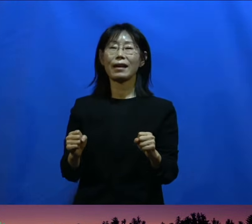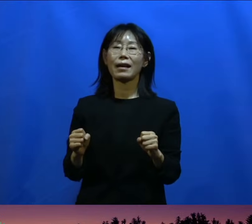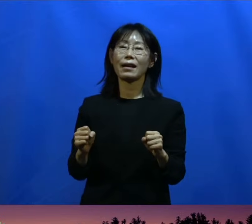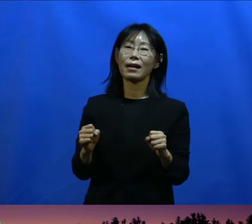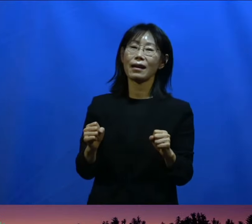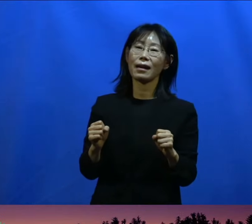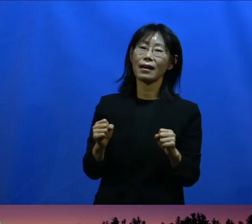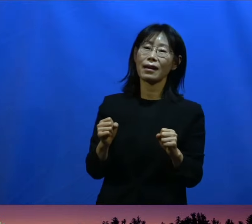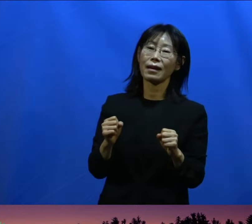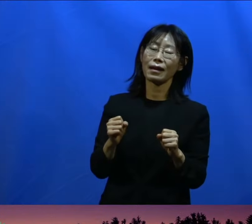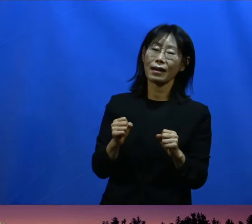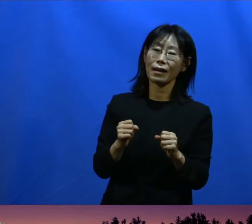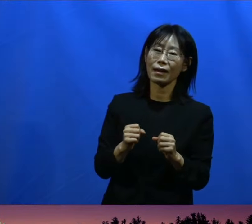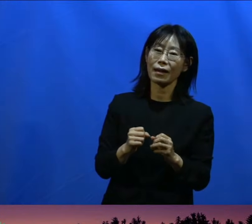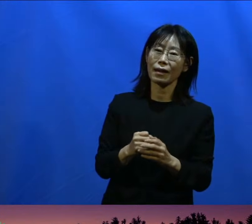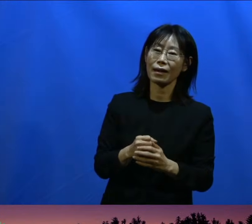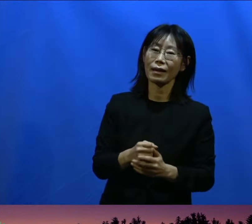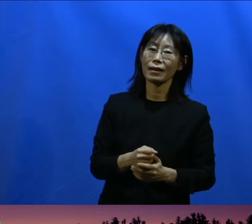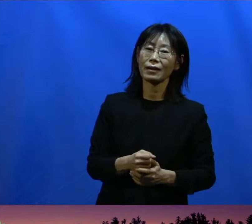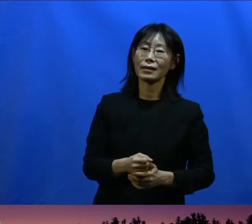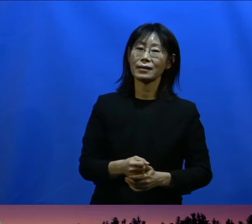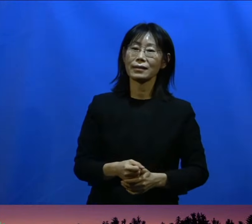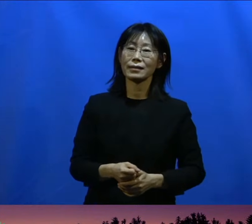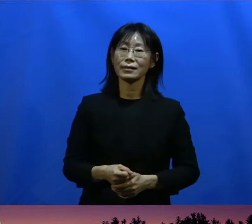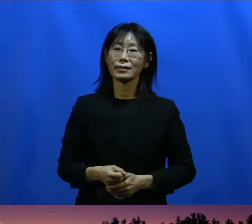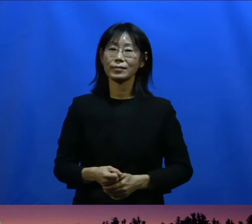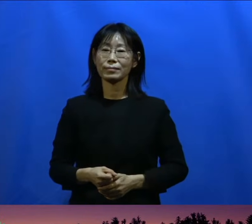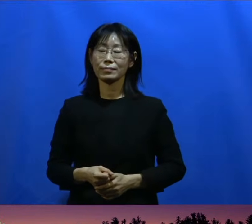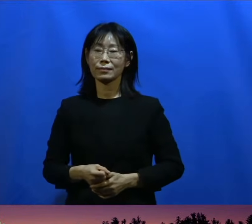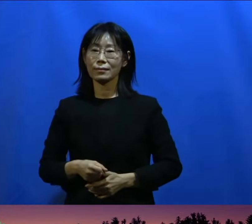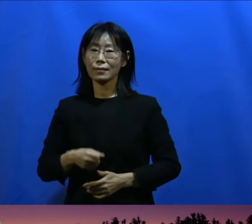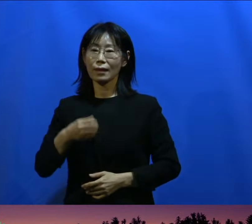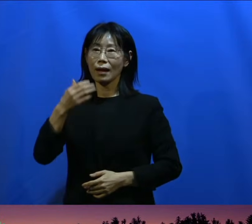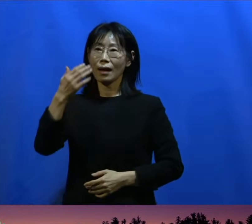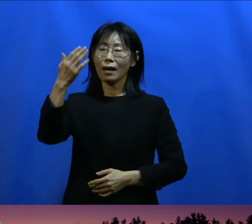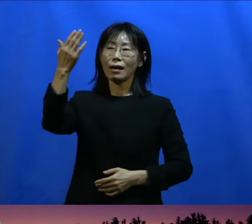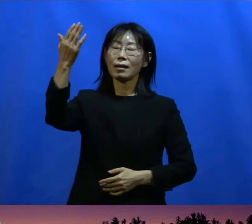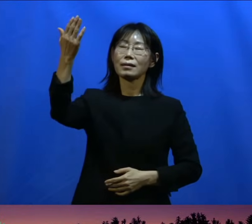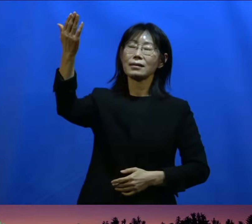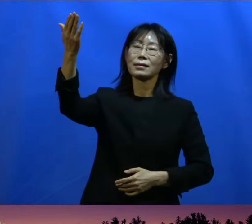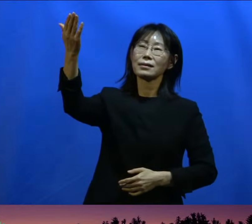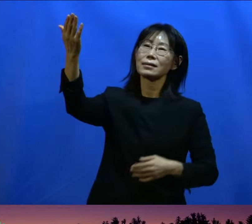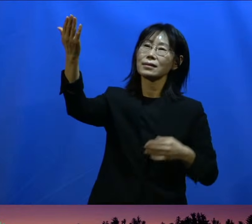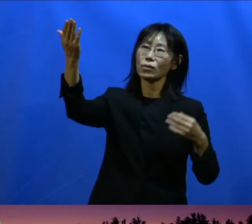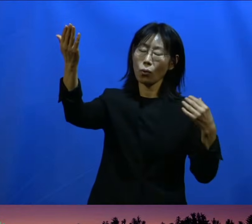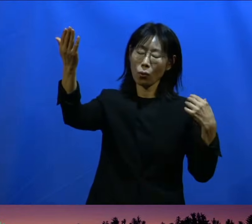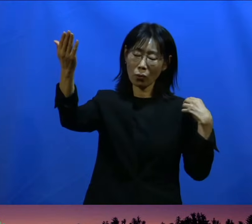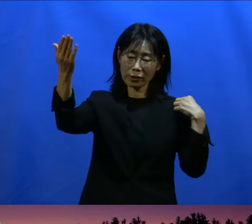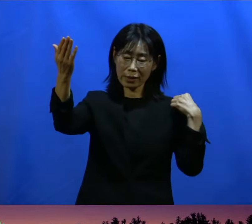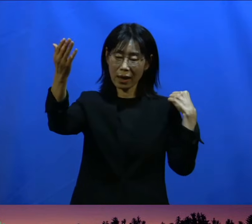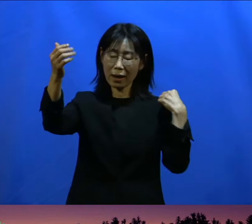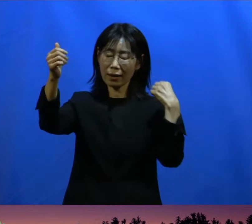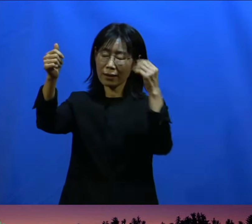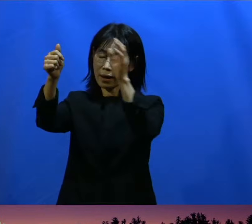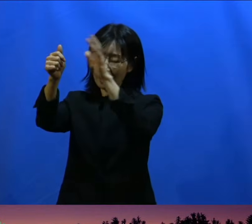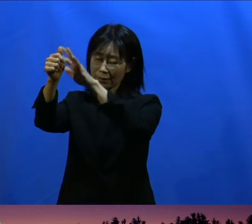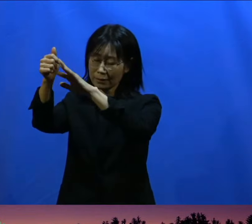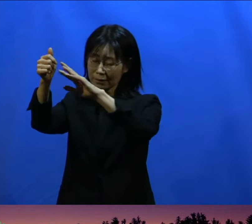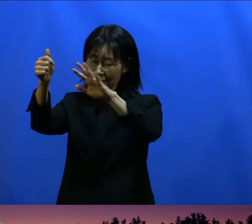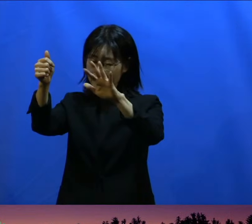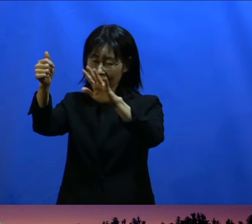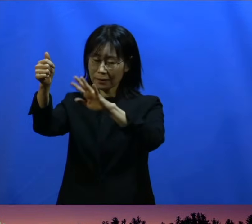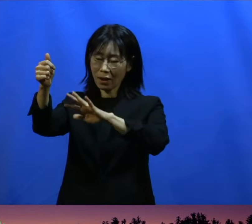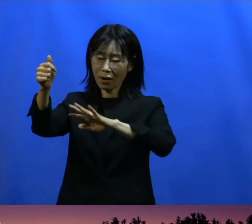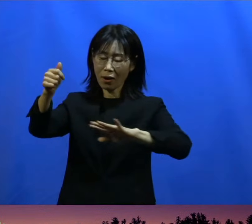앉으셨는데 그 옷 자락은 성전에 가득하도다. 그 옷